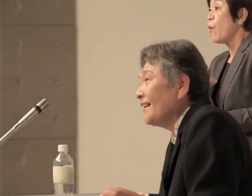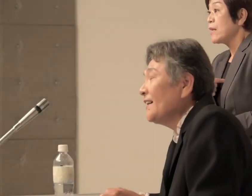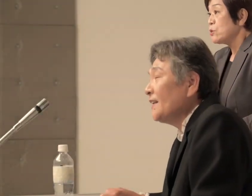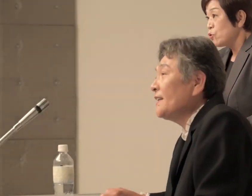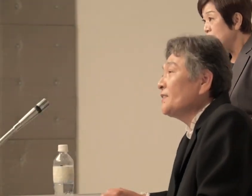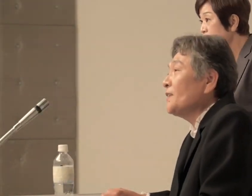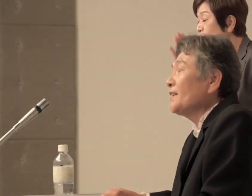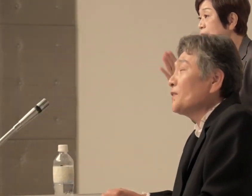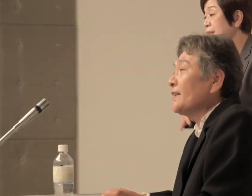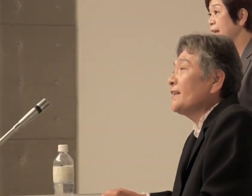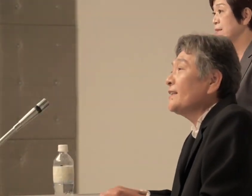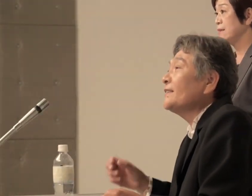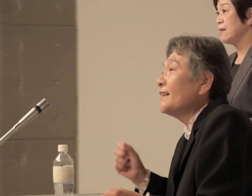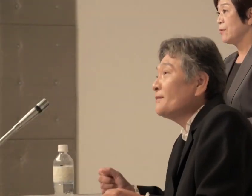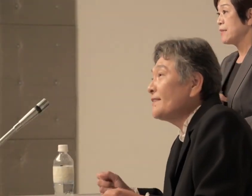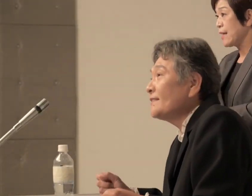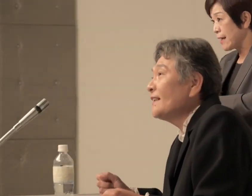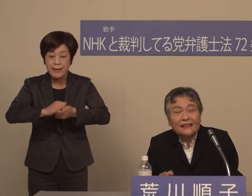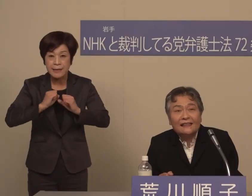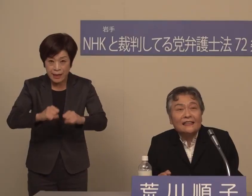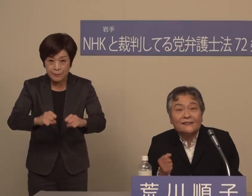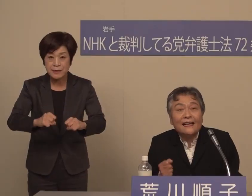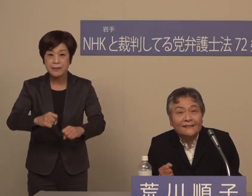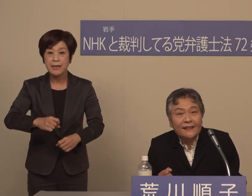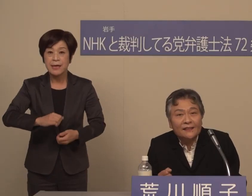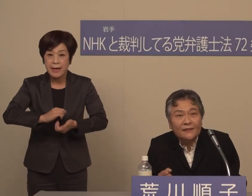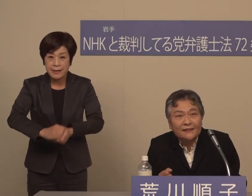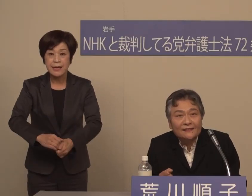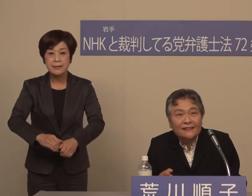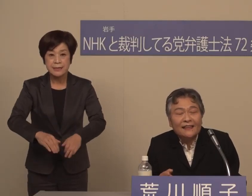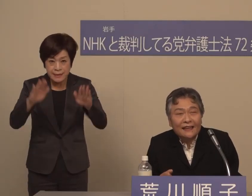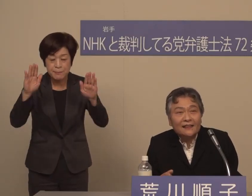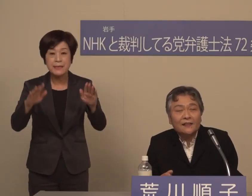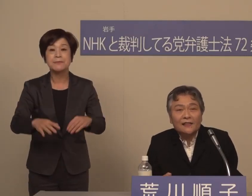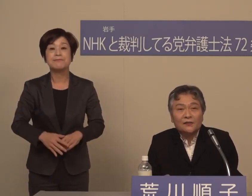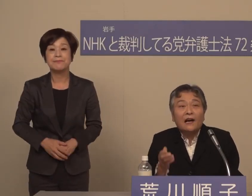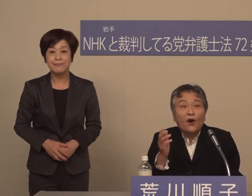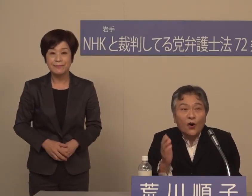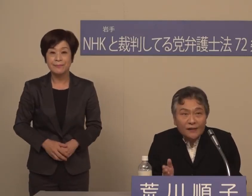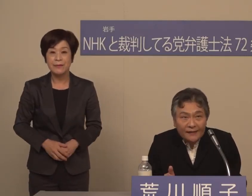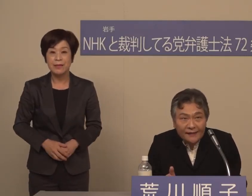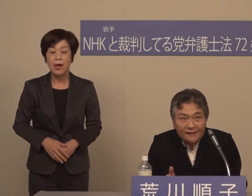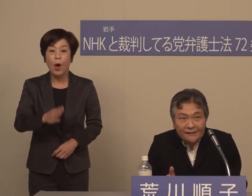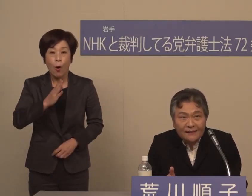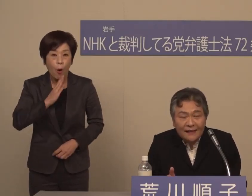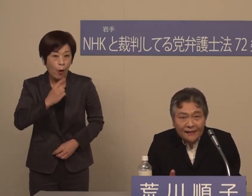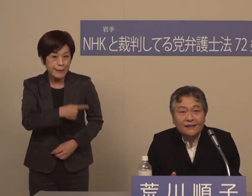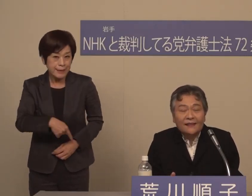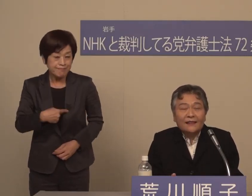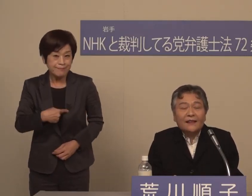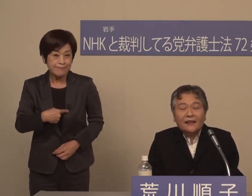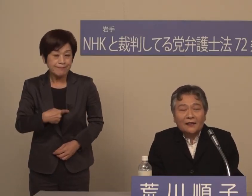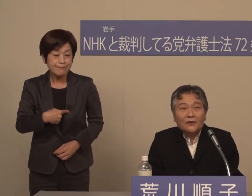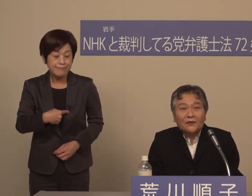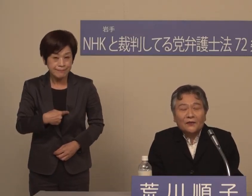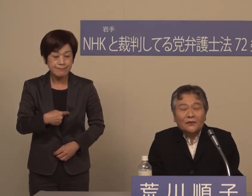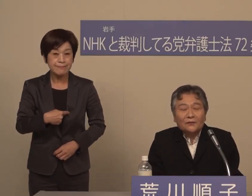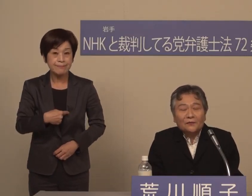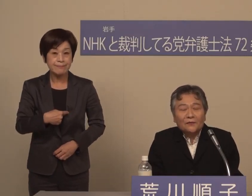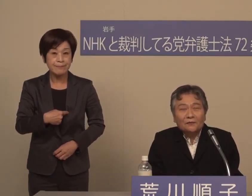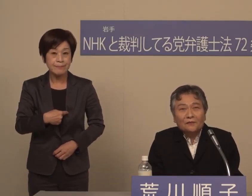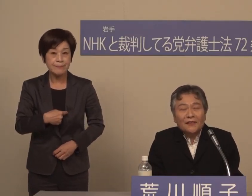ください私はの必ずやります必ず区やっていきますはい私は本気ですはい